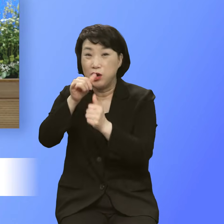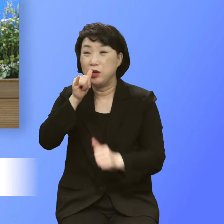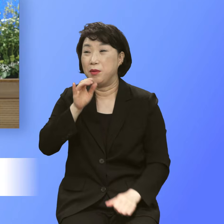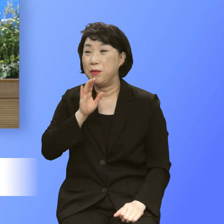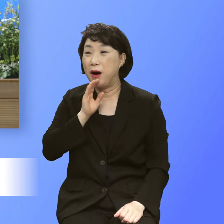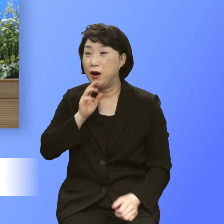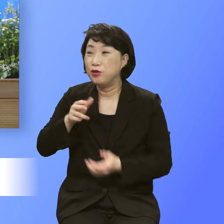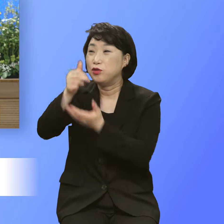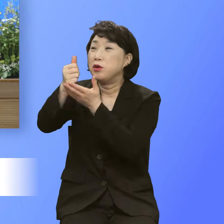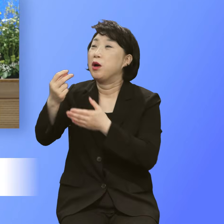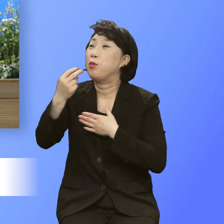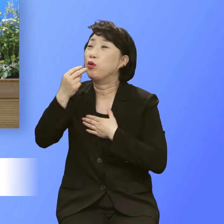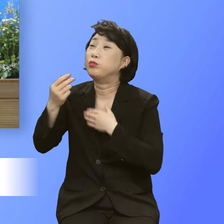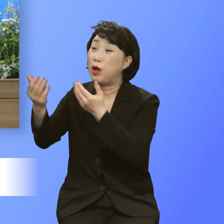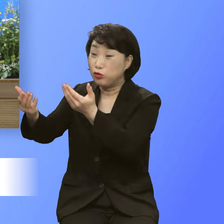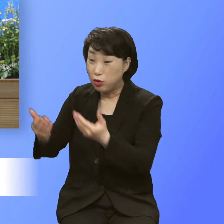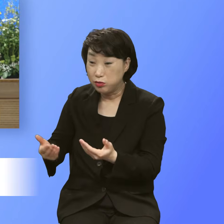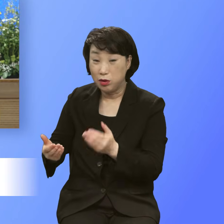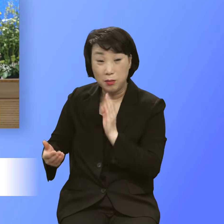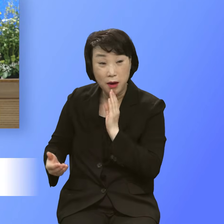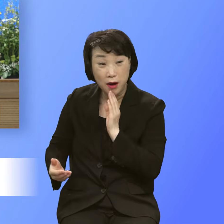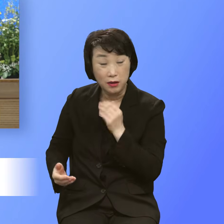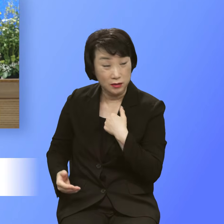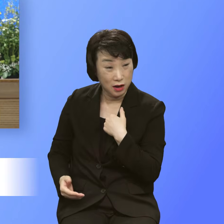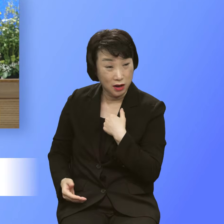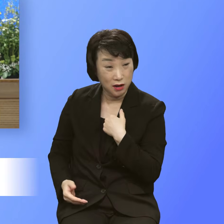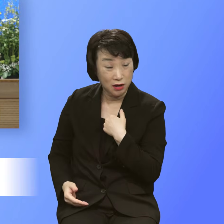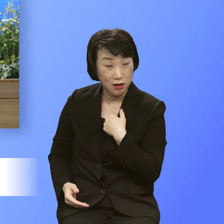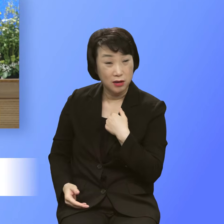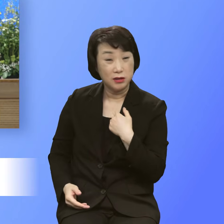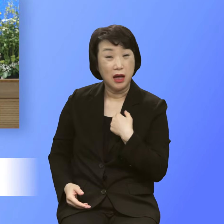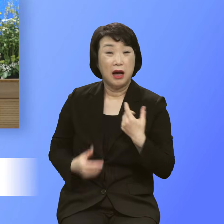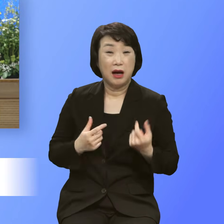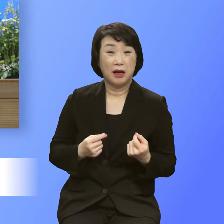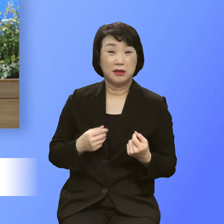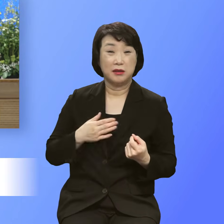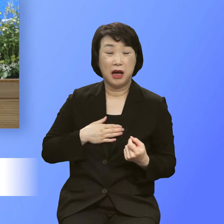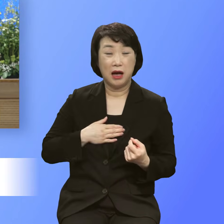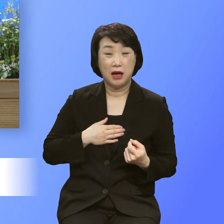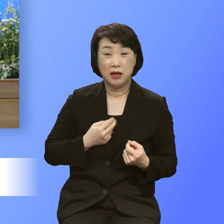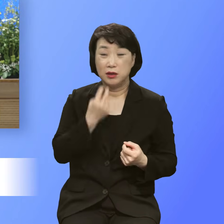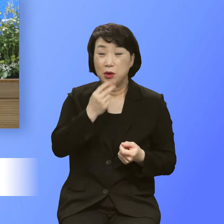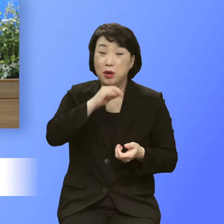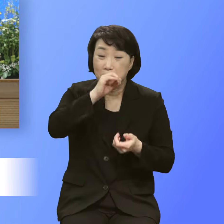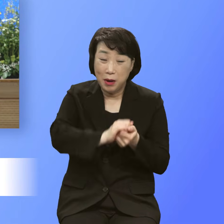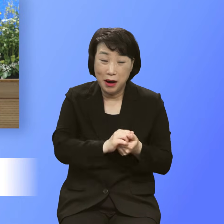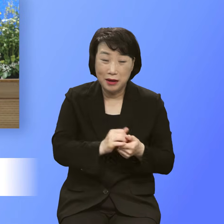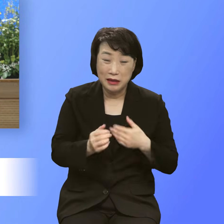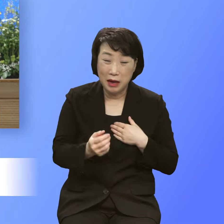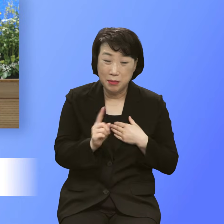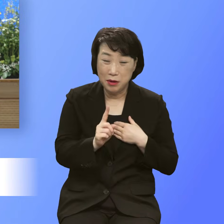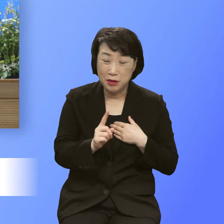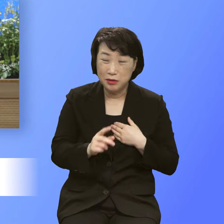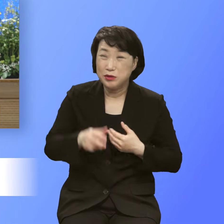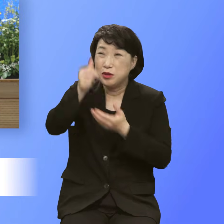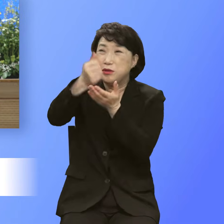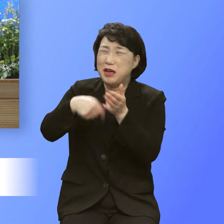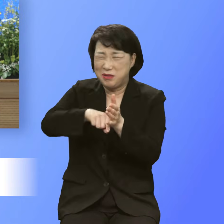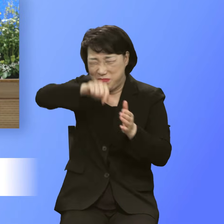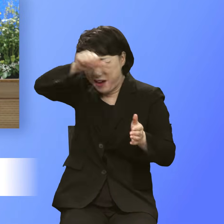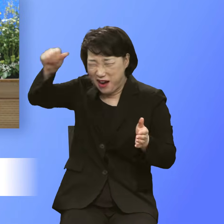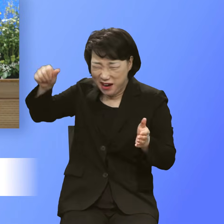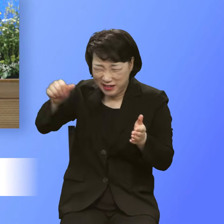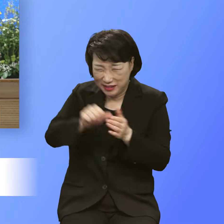주님도 자기 목숨을 나에게 대속물로 줬는데 나 같은 제한된 목숨 이것쯤이야 주를 위해서